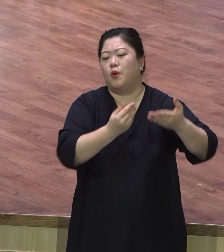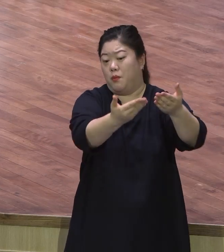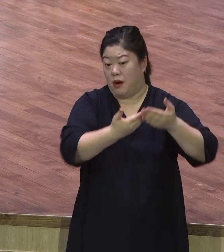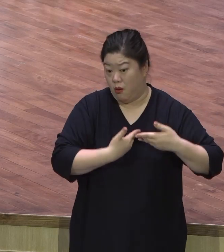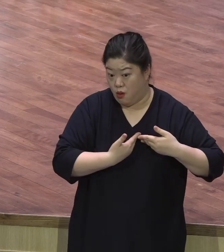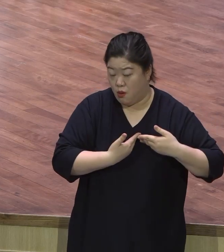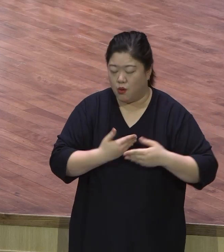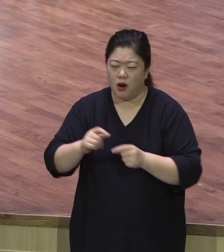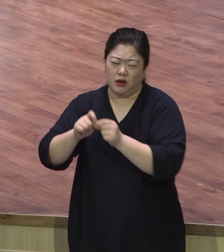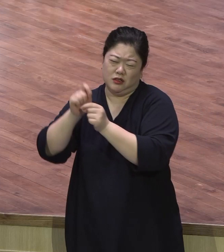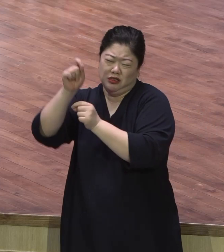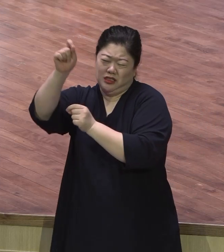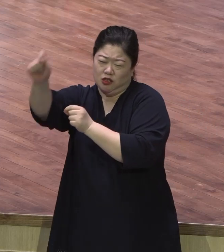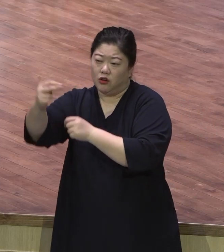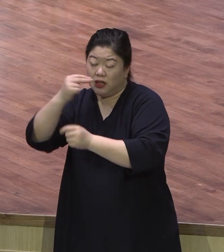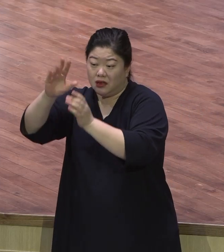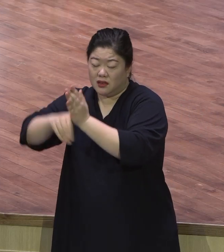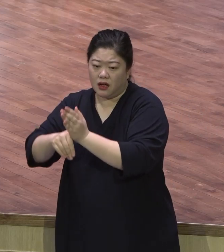못할 자가 없느니라